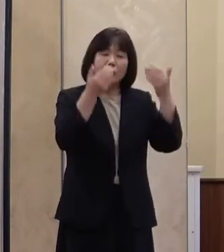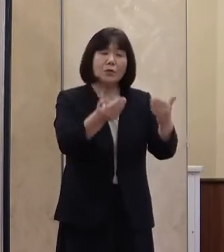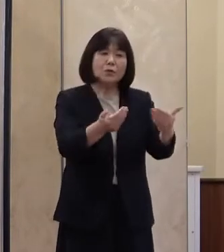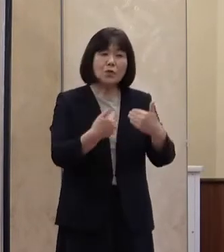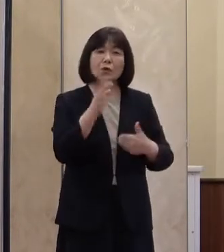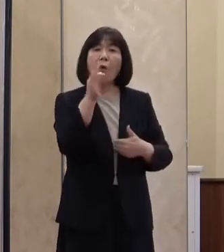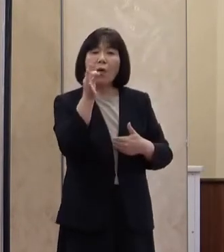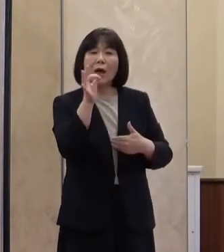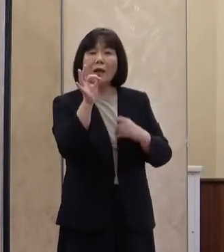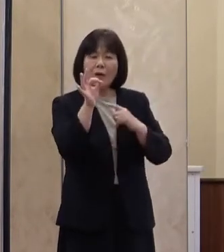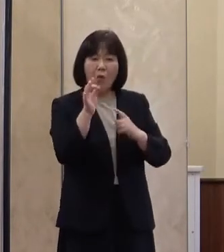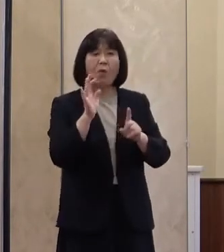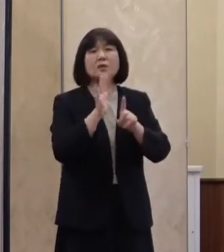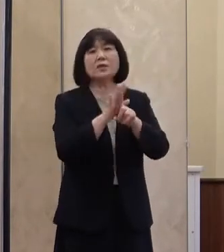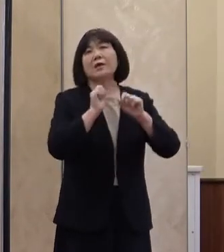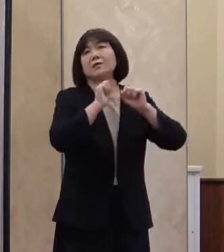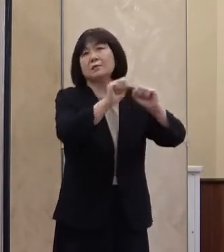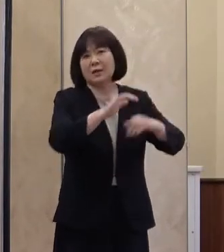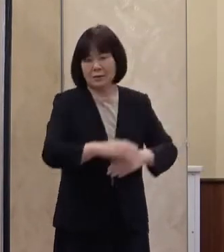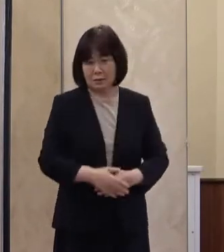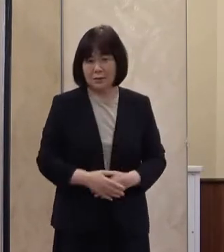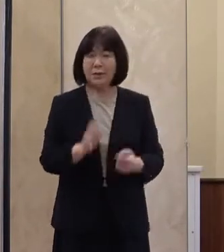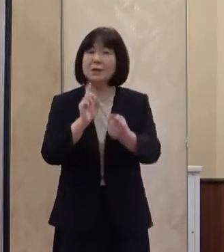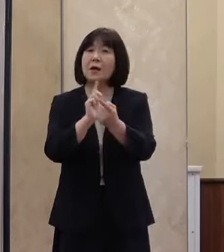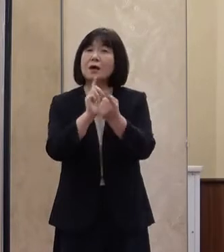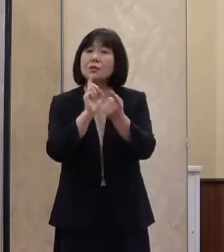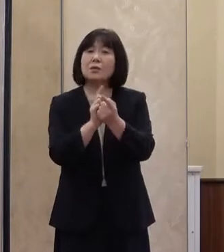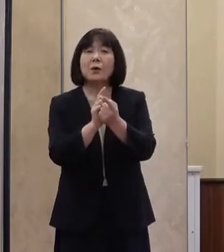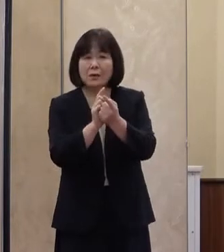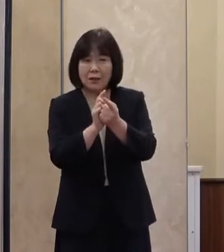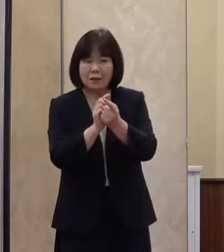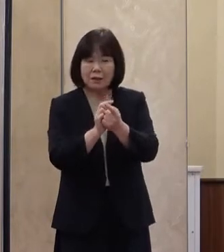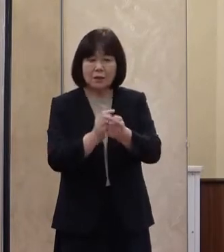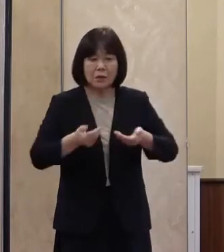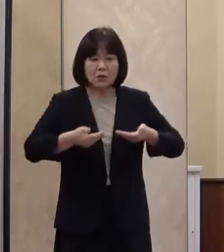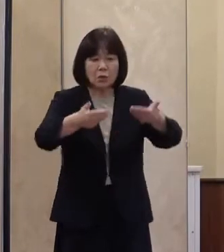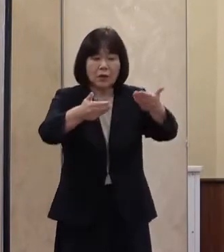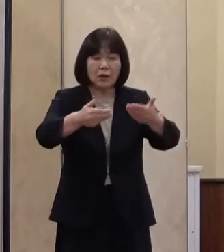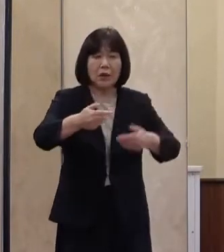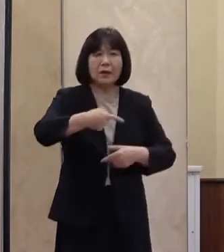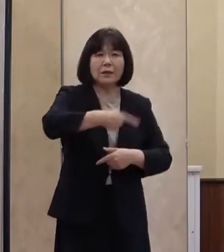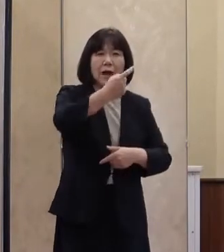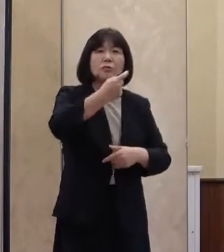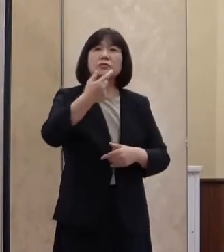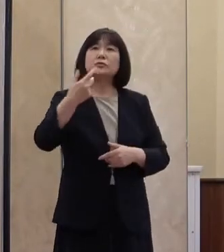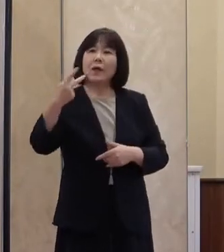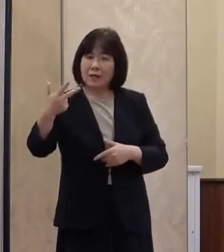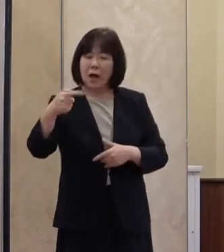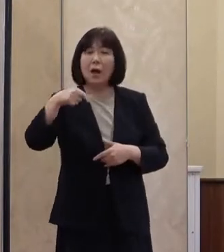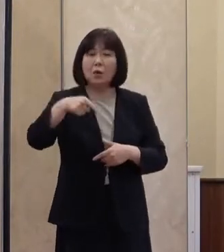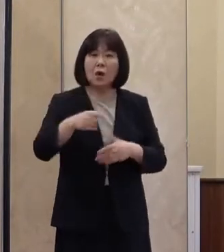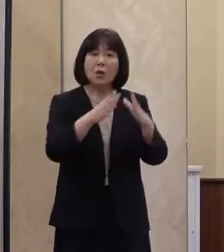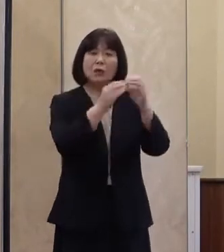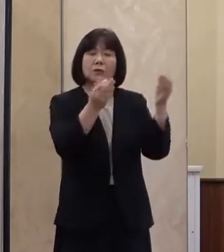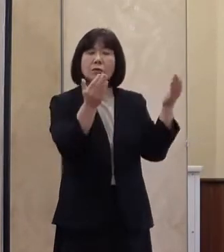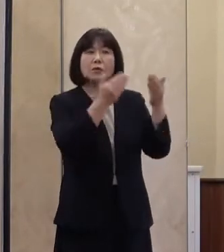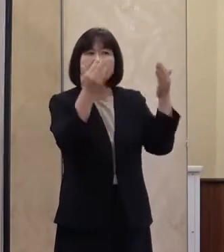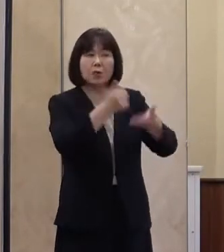費を支援をしていきます。対象としては、基本的にはこの107の商店街が、これは国の事業がメインになります